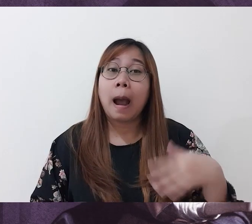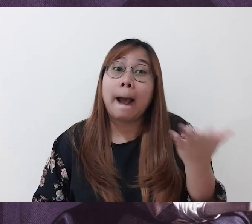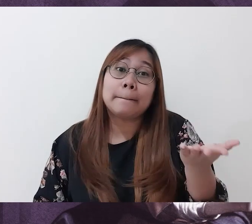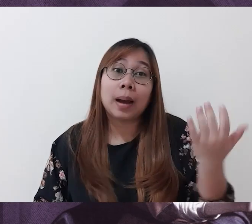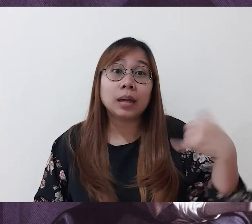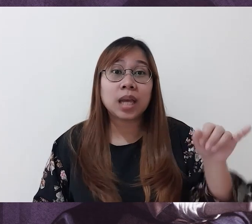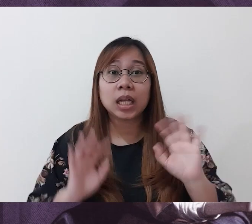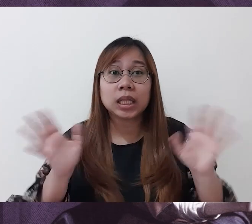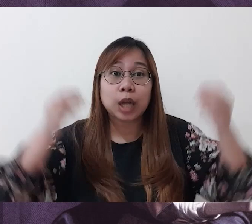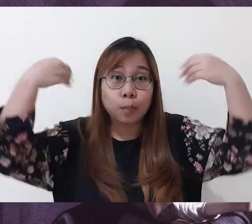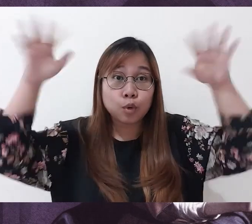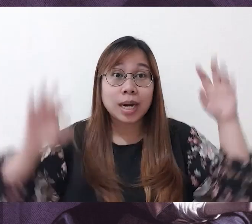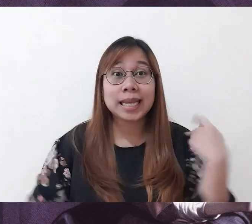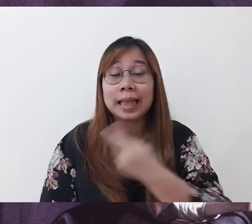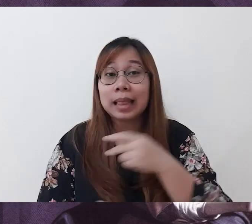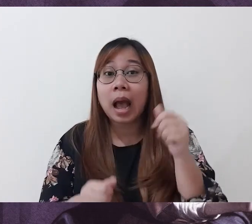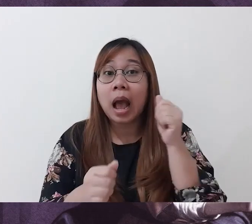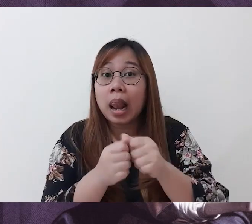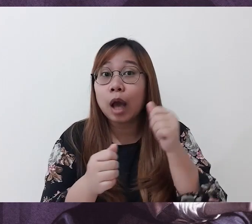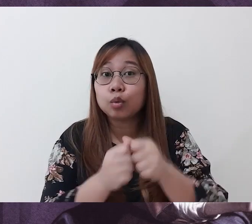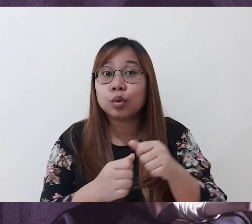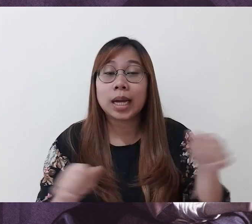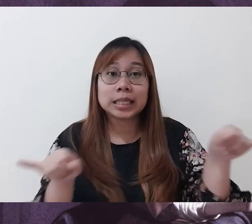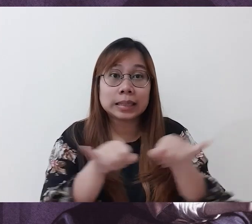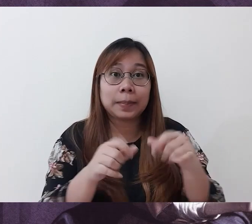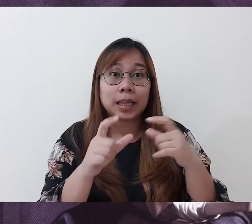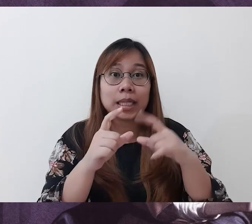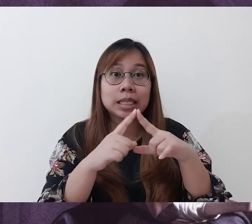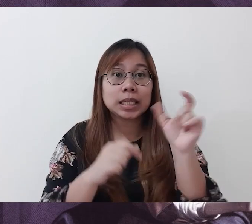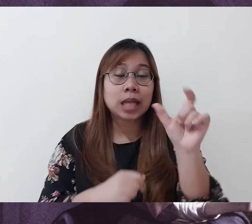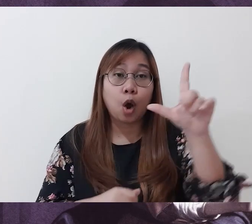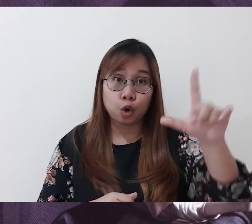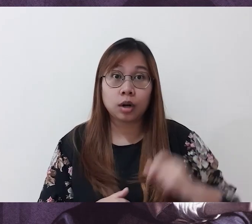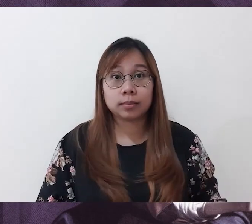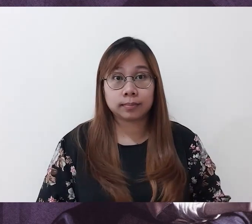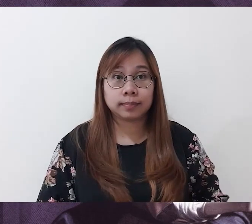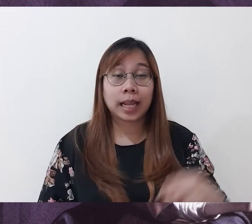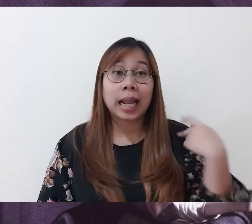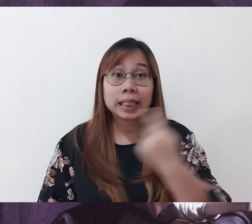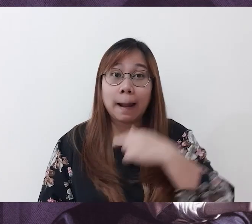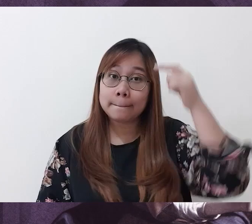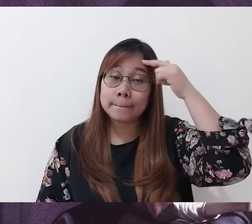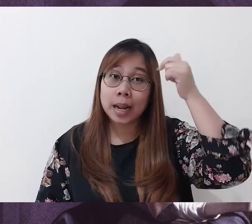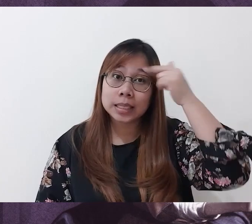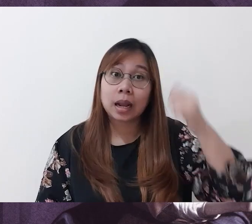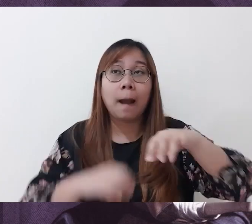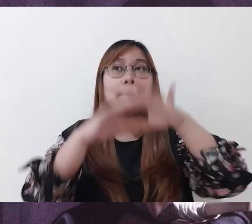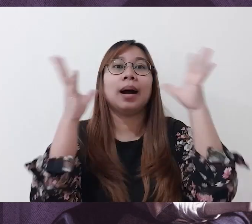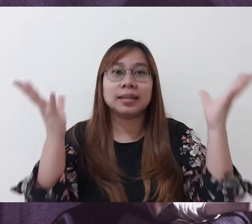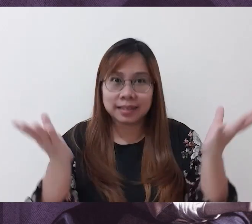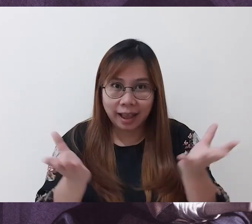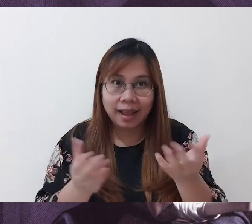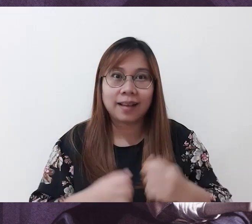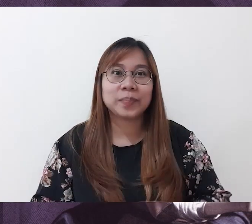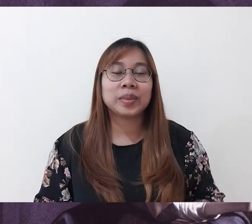boleh kita lakukan. Jangan banyak dalam kehidupan Saul itu jangan kita lakukan. Kita tetap pelajari, dan saya percaya kita akan